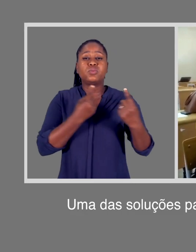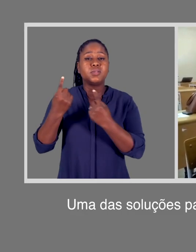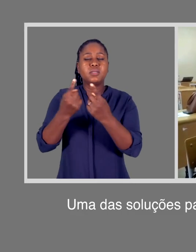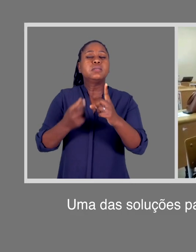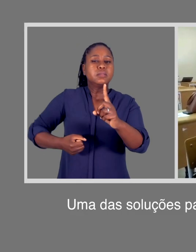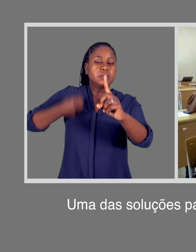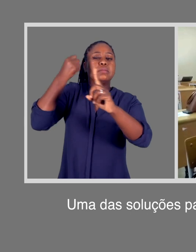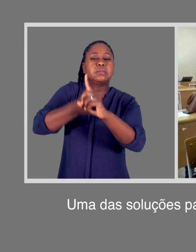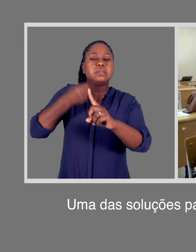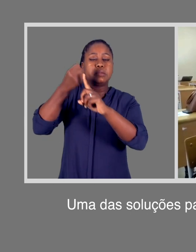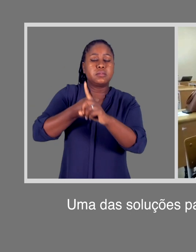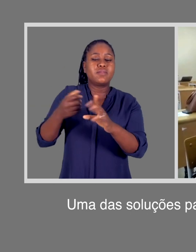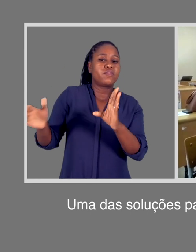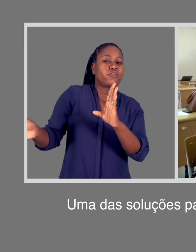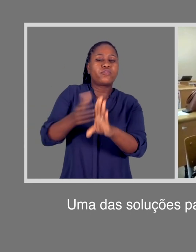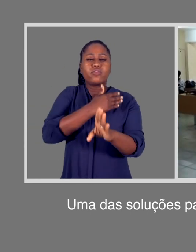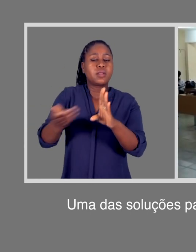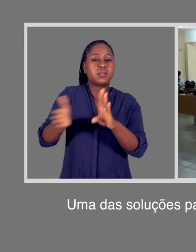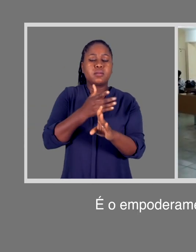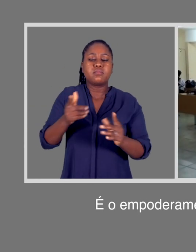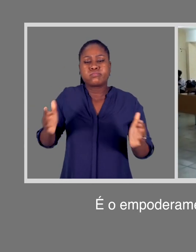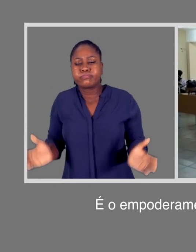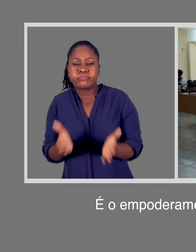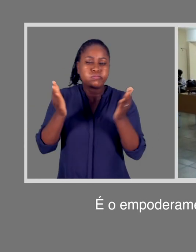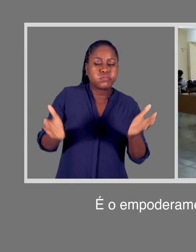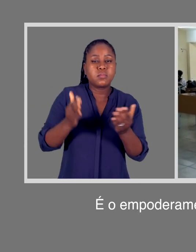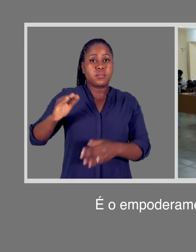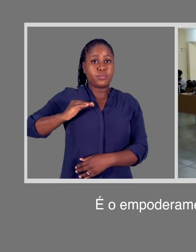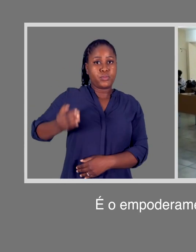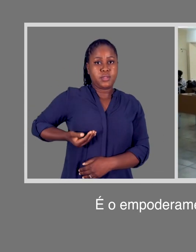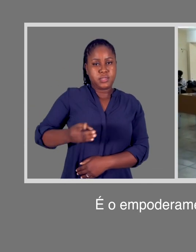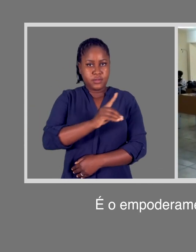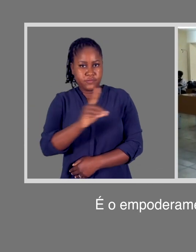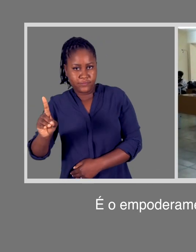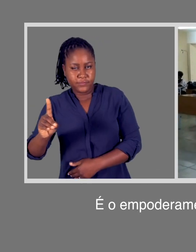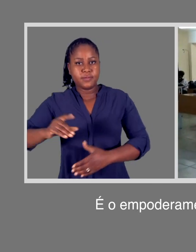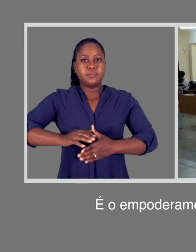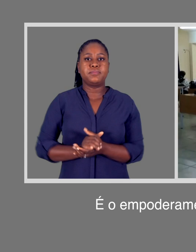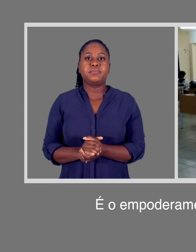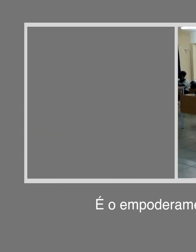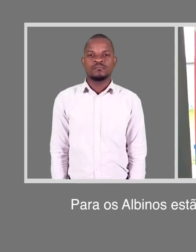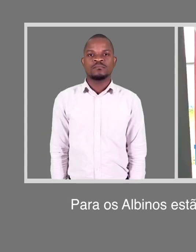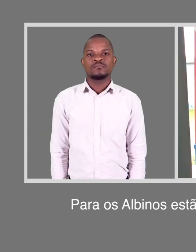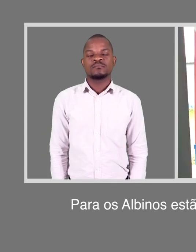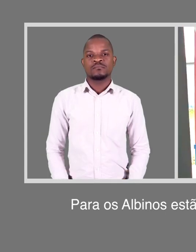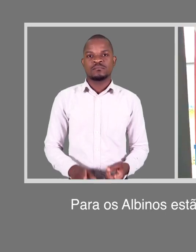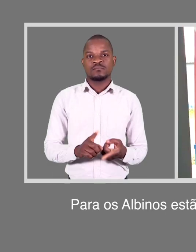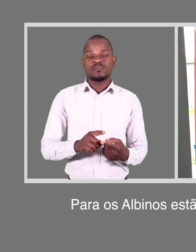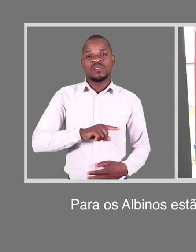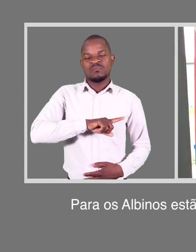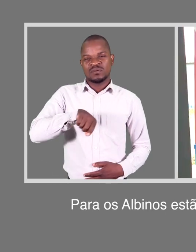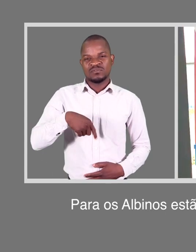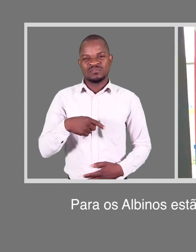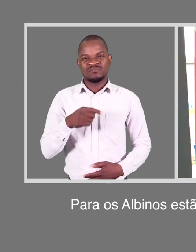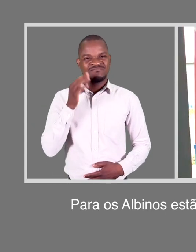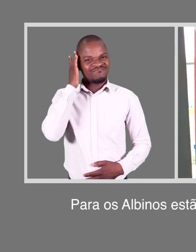Uma das soluções para combater a violência doméstica é o empoderamento da mulher com deficiência. E também, para nós